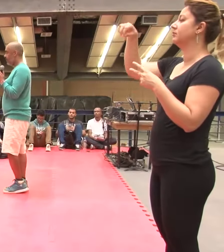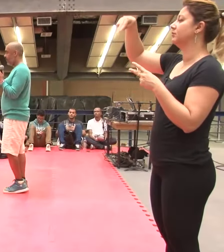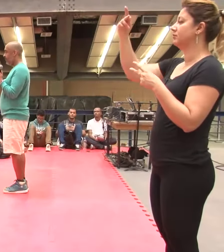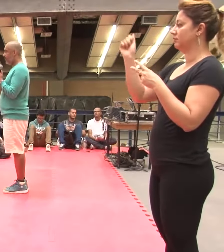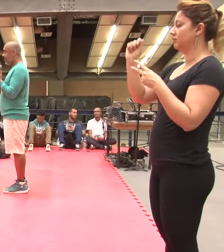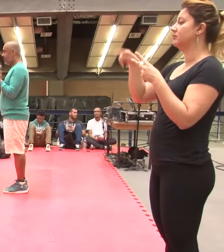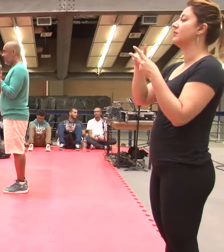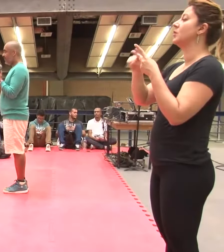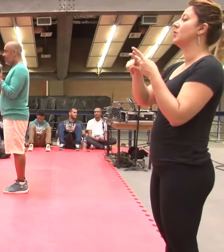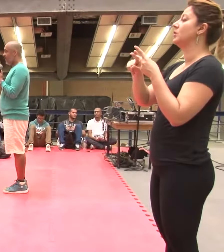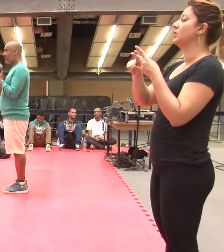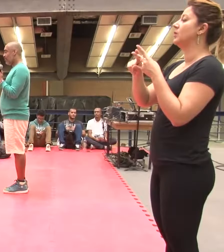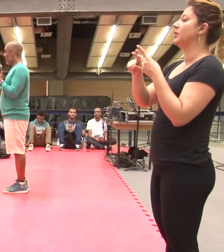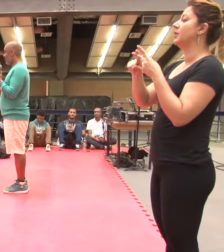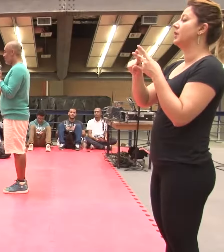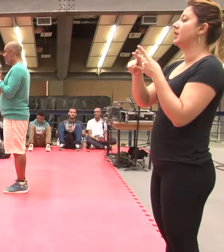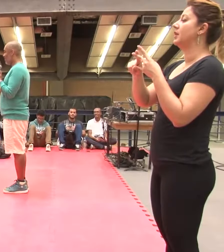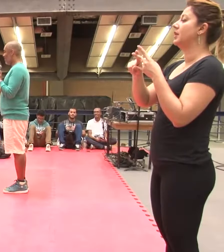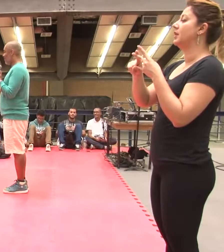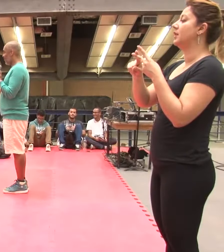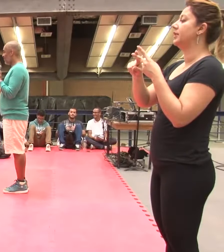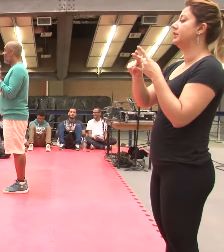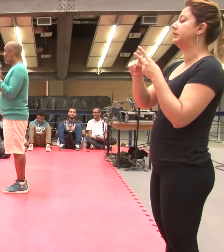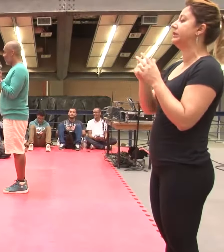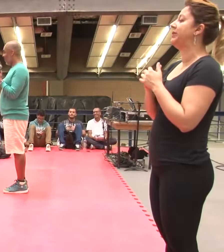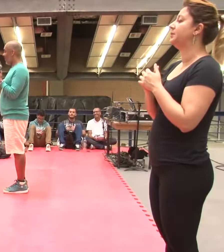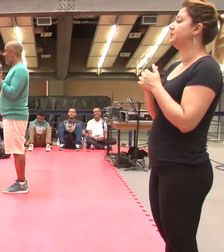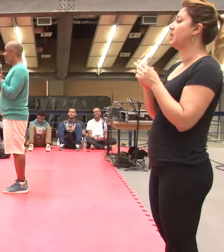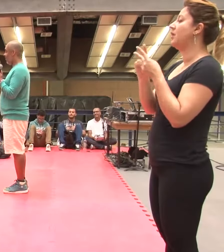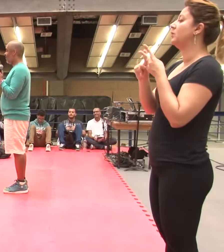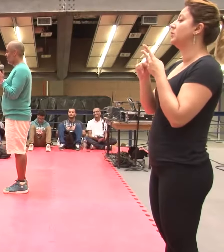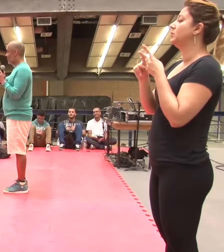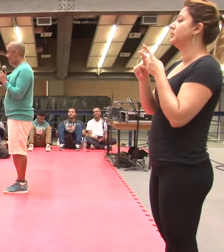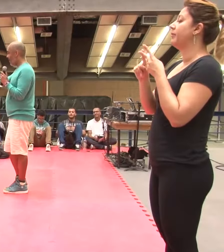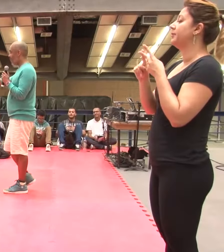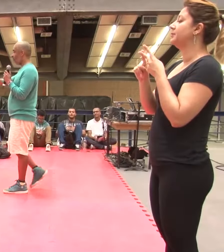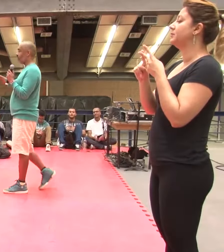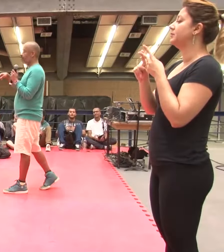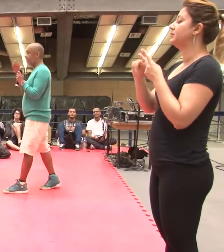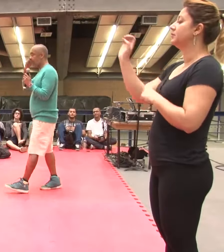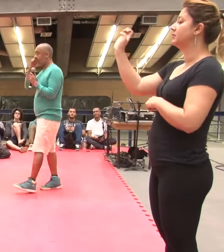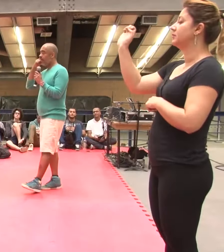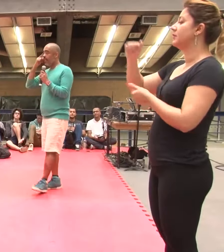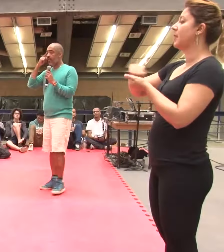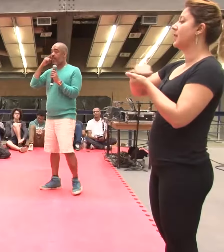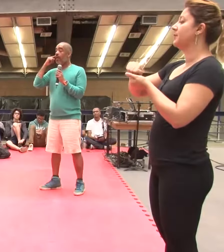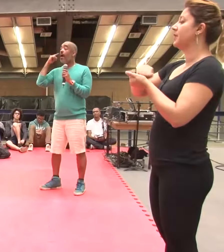roupa. Eu sempre estou. Por aí, o homossexual que lava roupa para as